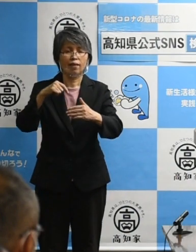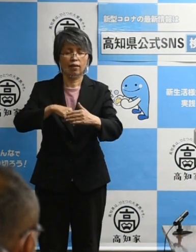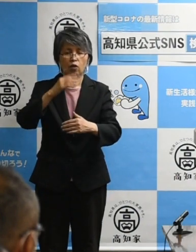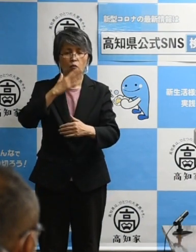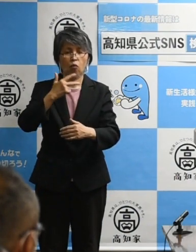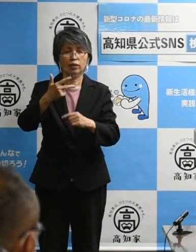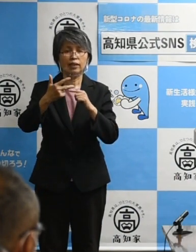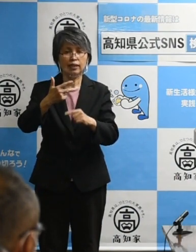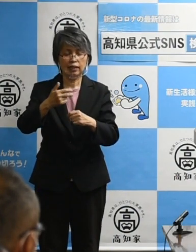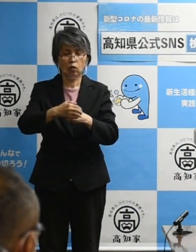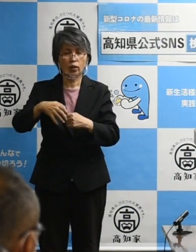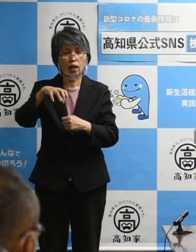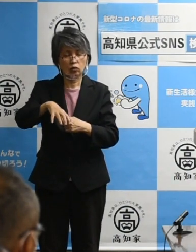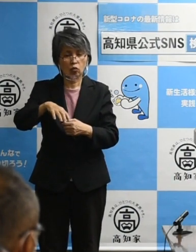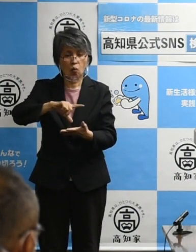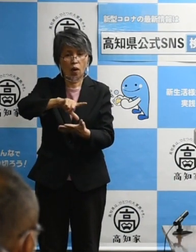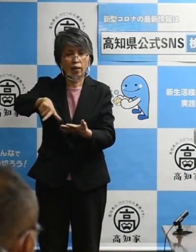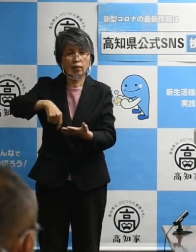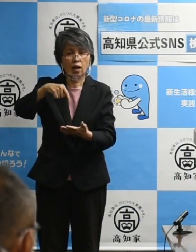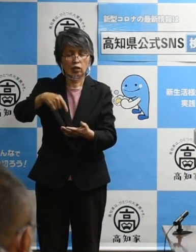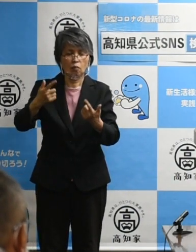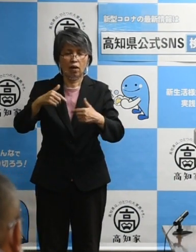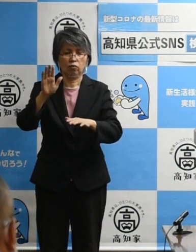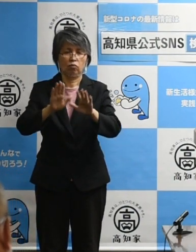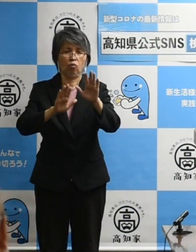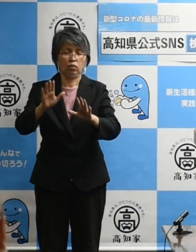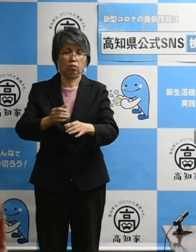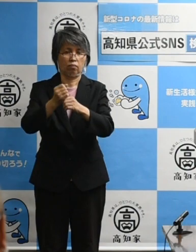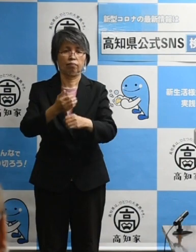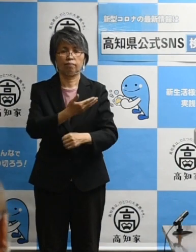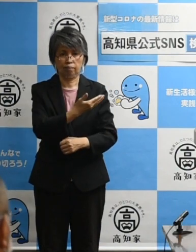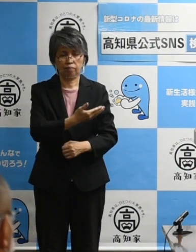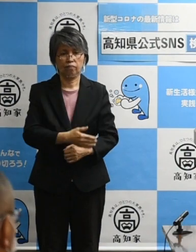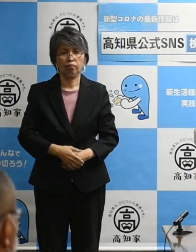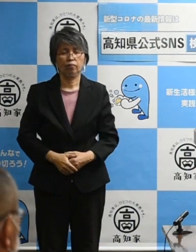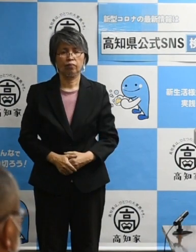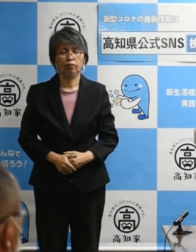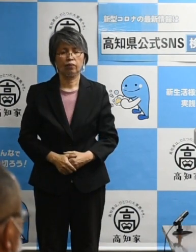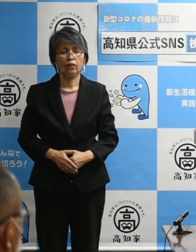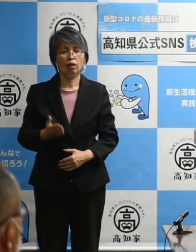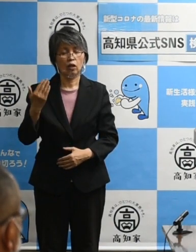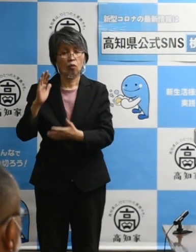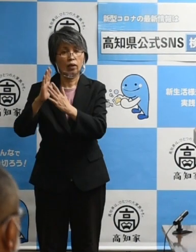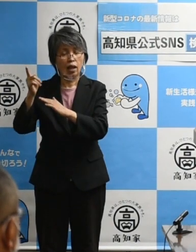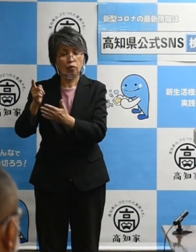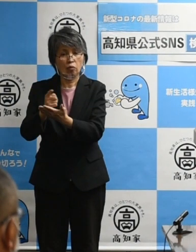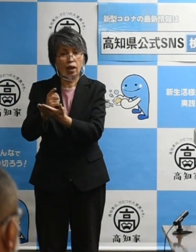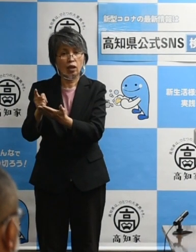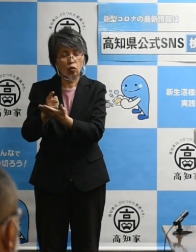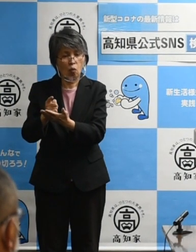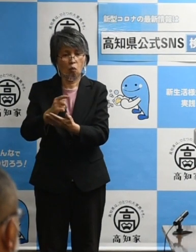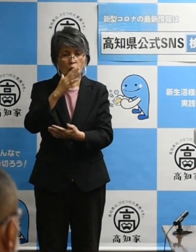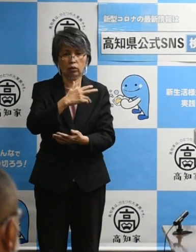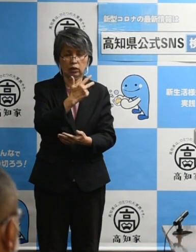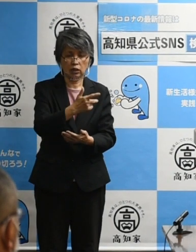知市の県庁管内の毎日の感染確認のグラフでございます。先ほどの県の傾向と似たような